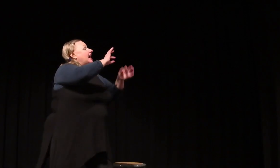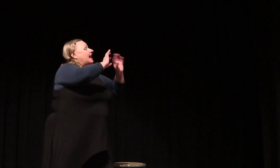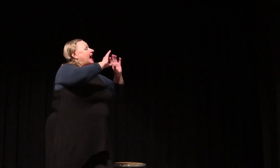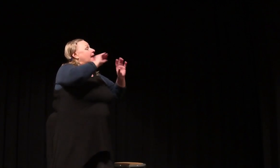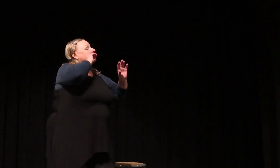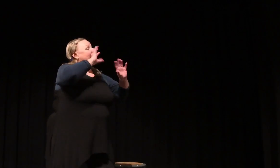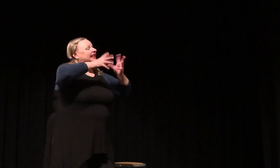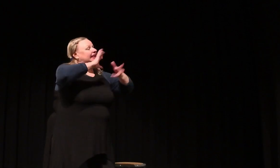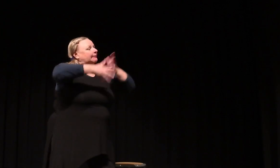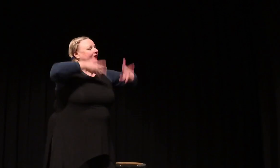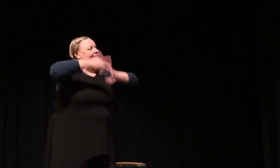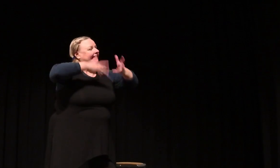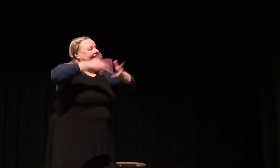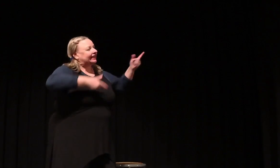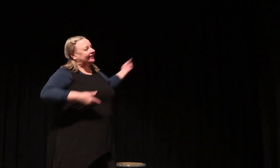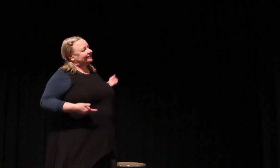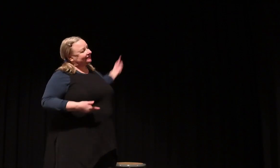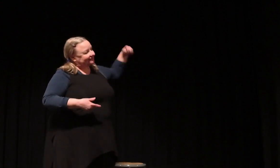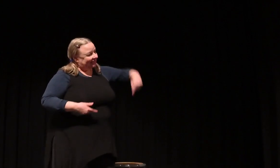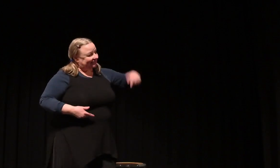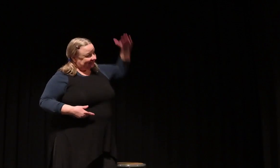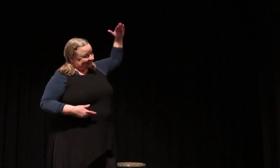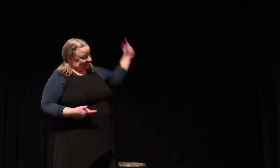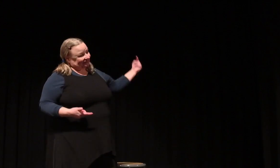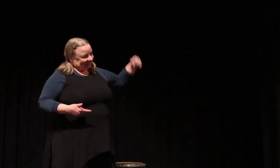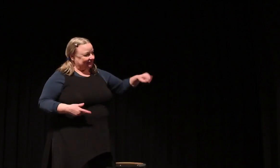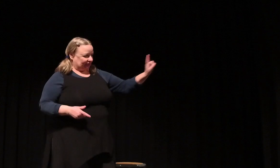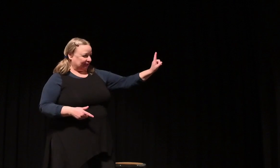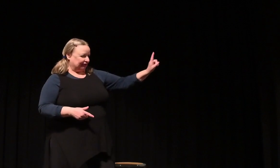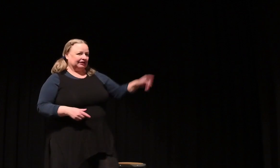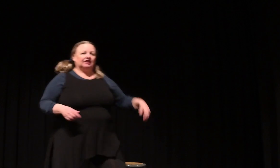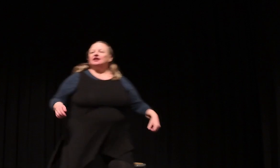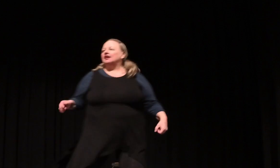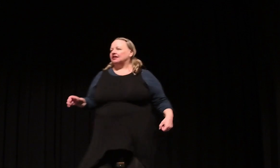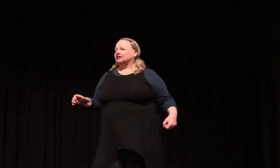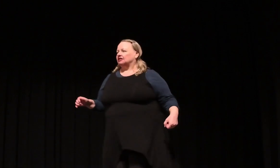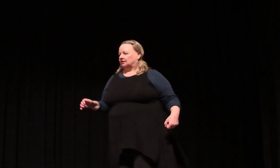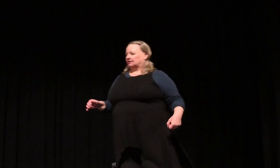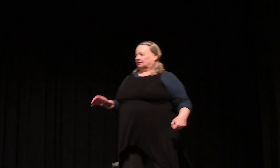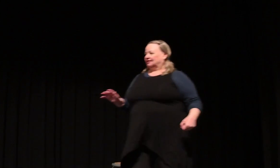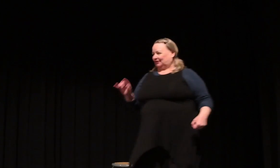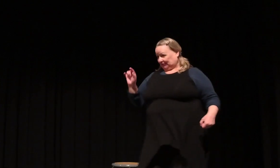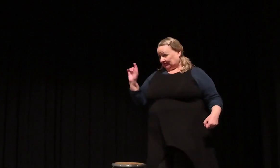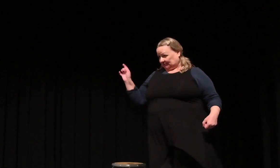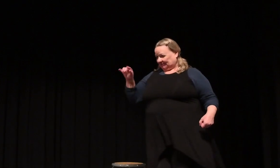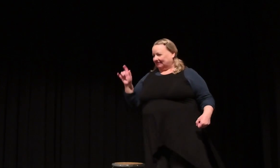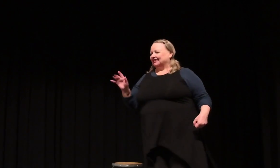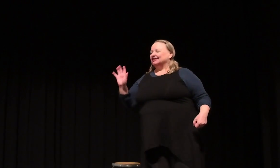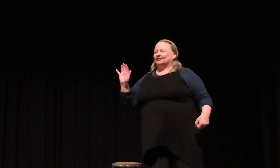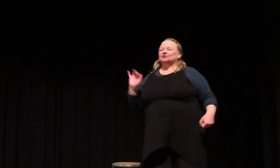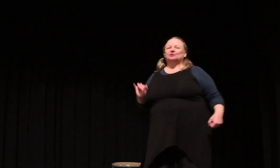Juste un instant, il faut parler à l'interprète, là. Il y a un interprète en langue des signes qui va venir, OK?